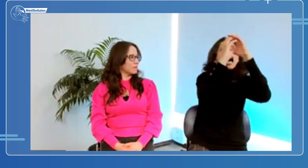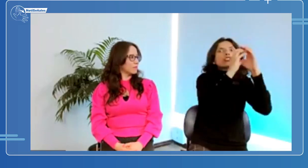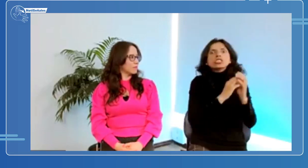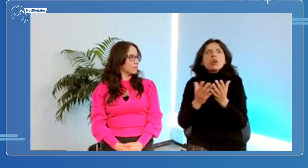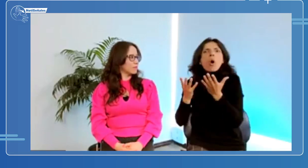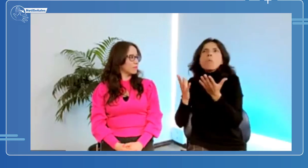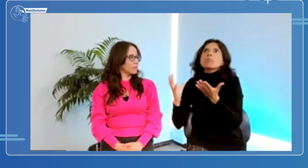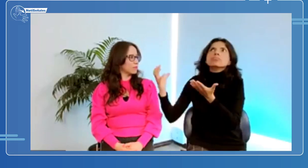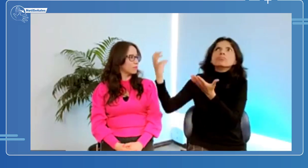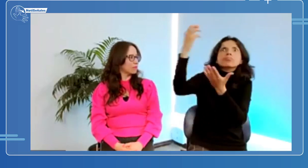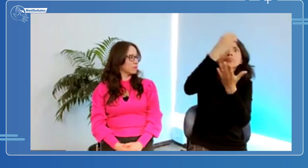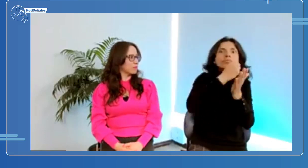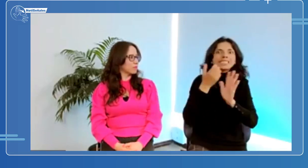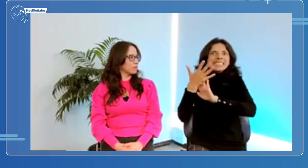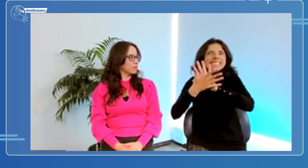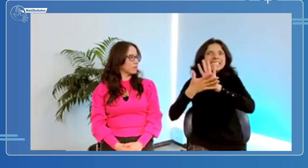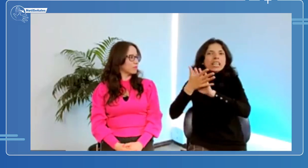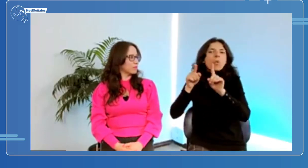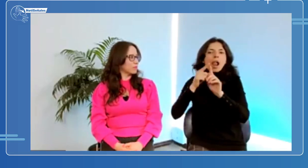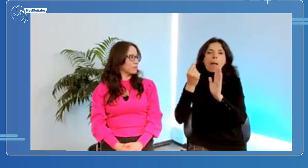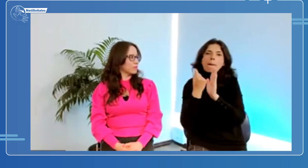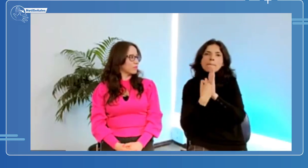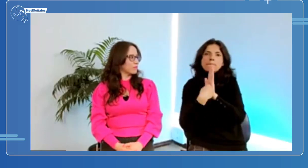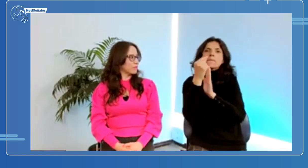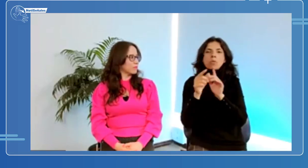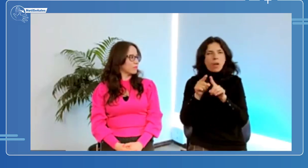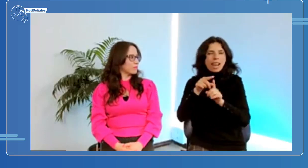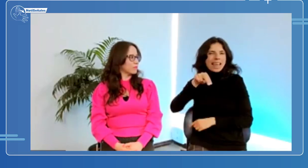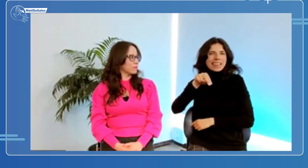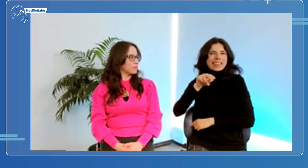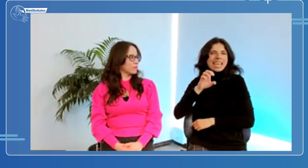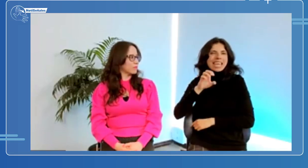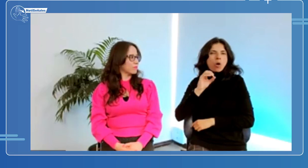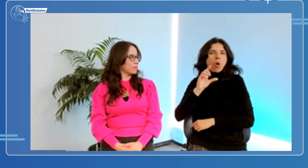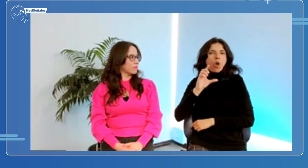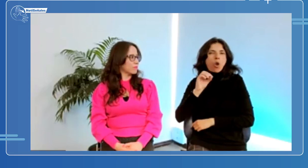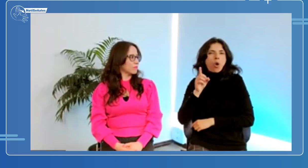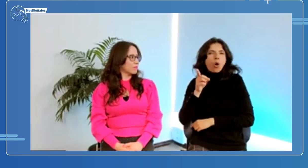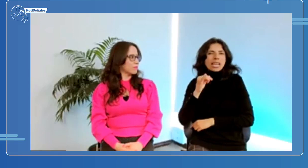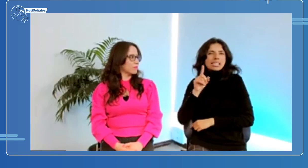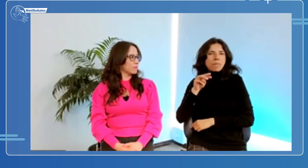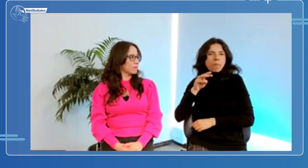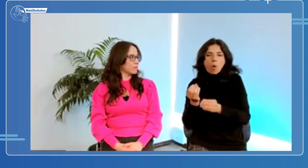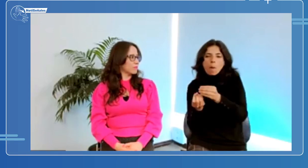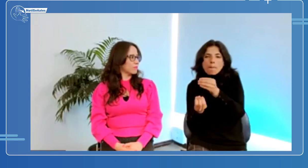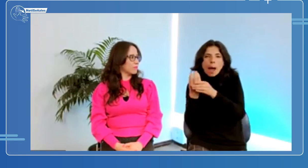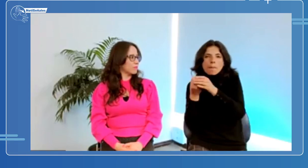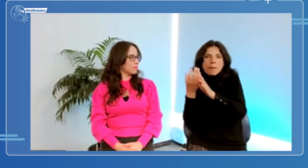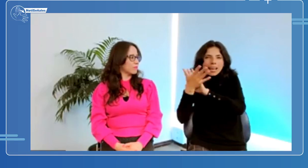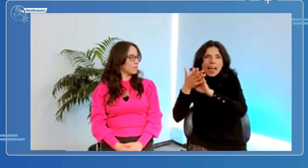la posibilidad de tener el contacto con las asociaciones de toda Colombia y de estos